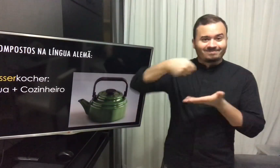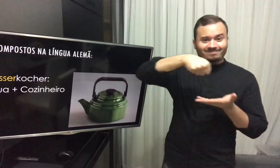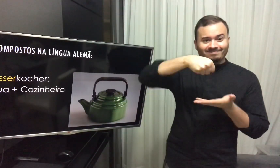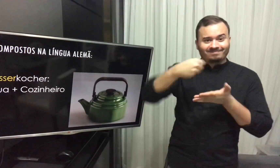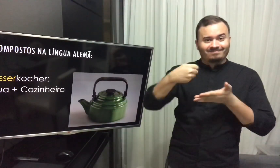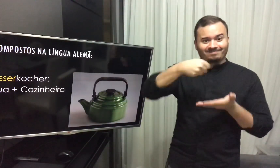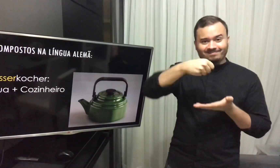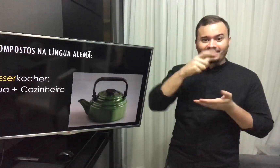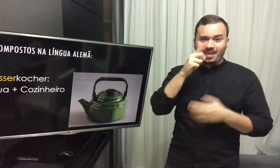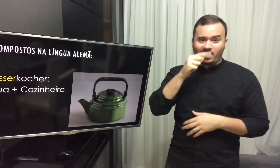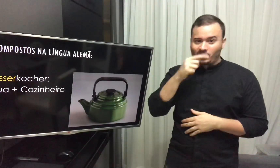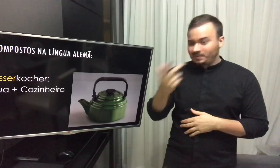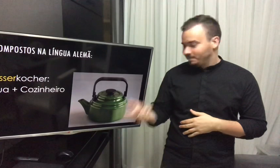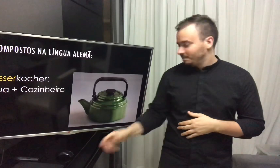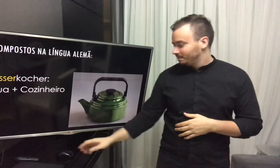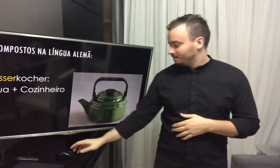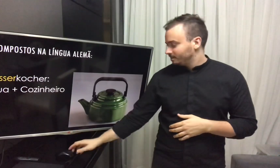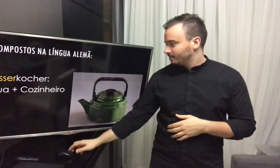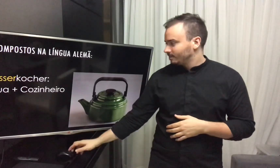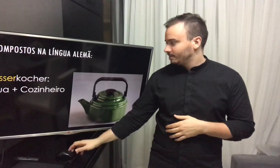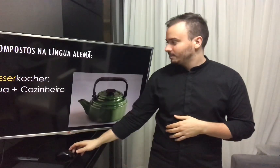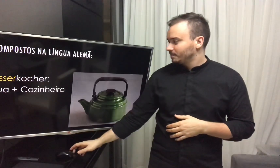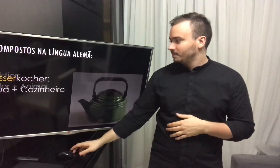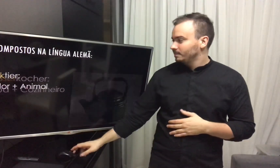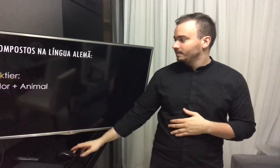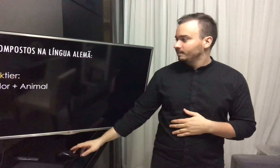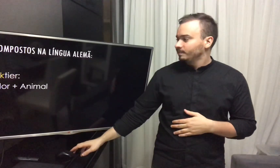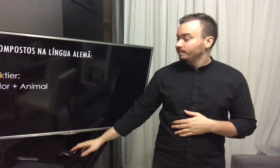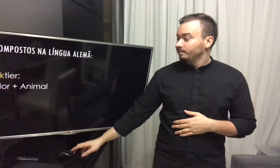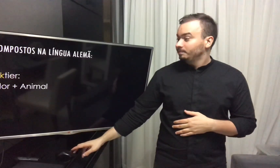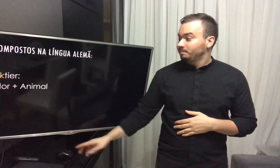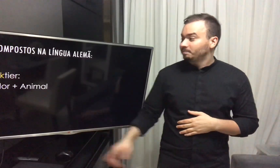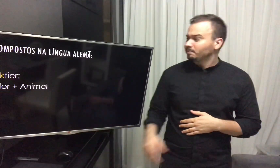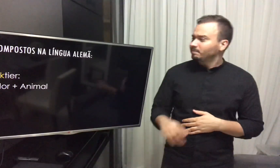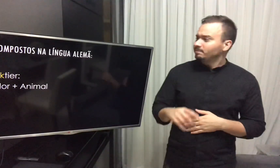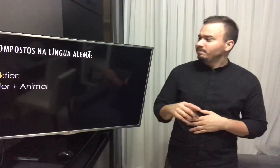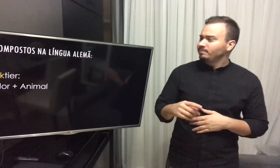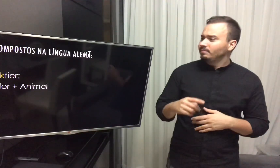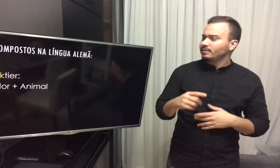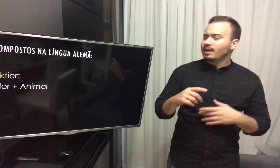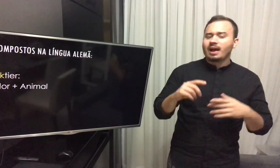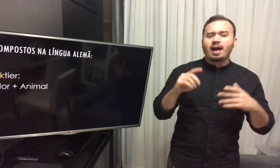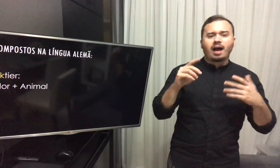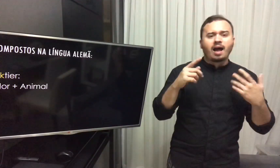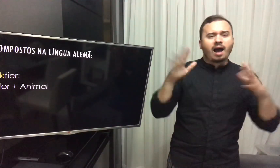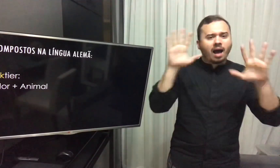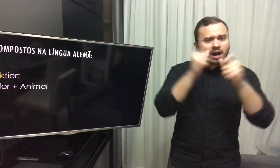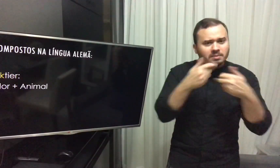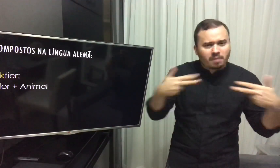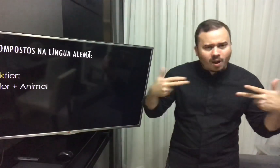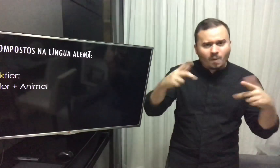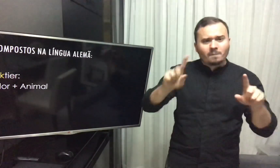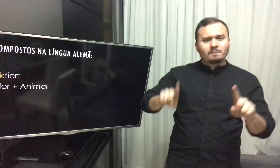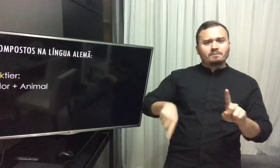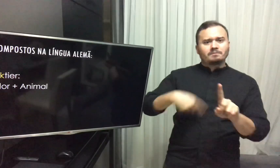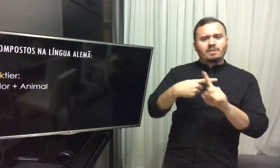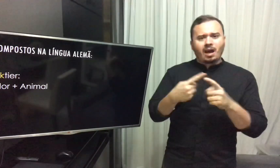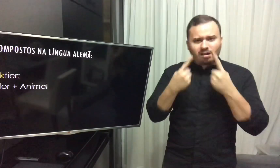formam uma chaleira. É algo que serve para ferver a água, cozinhar a água.